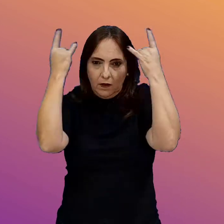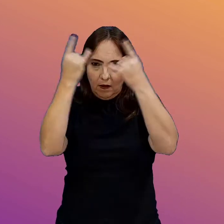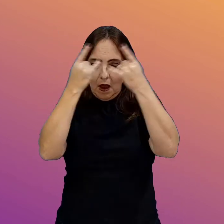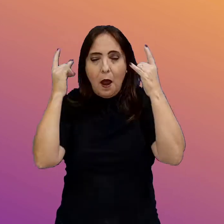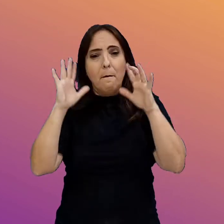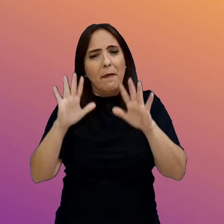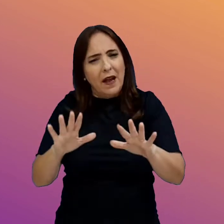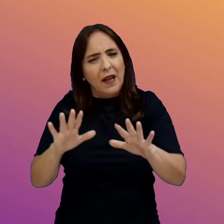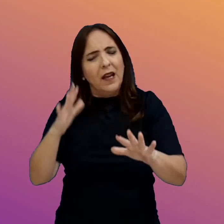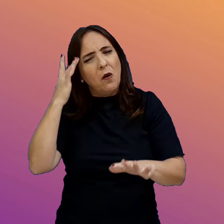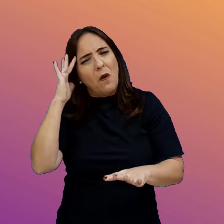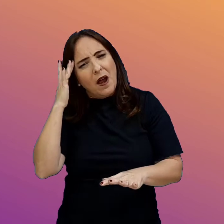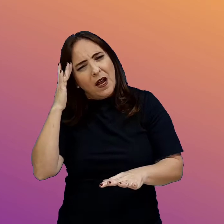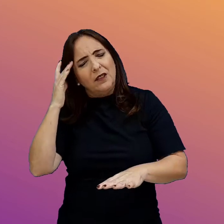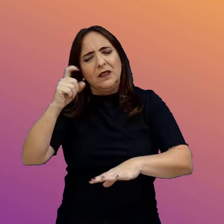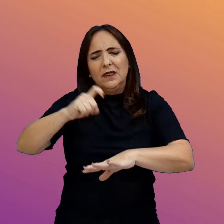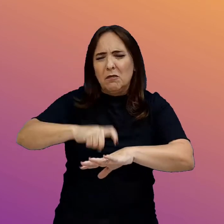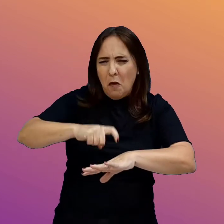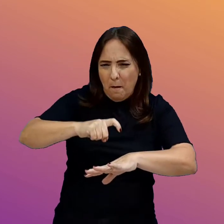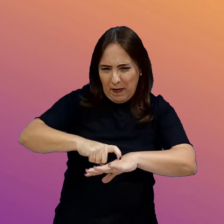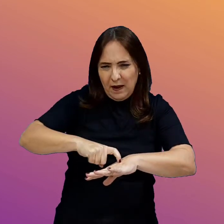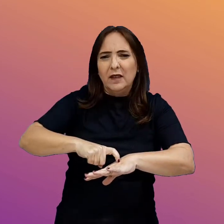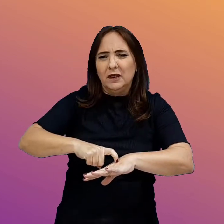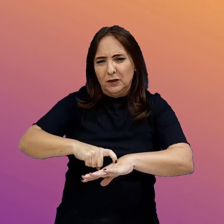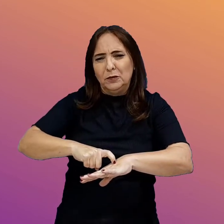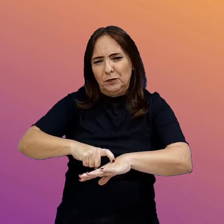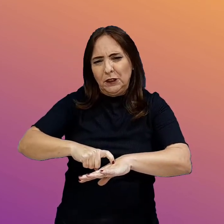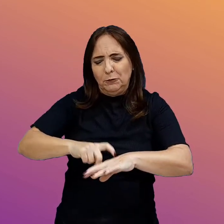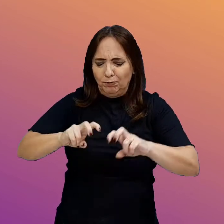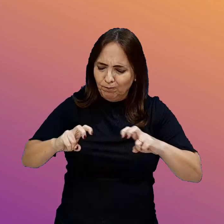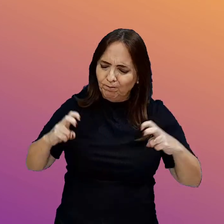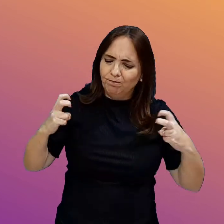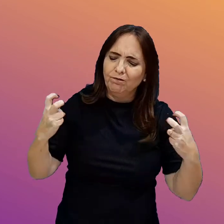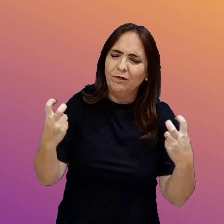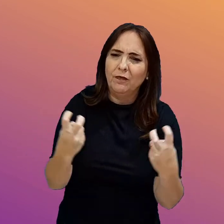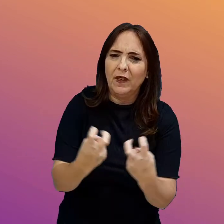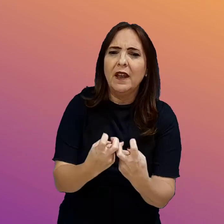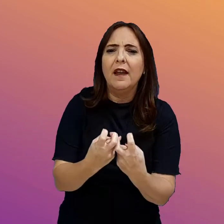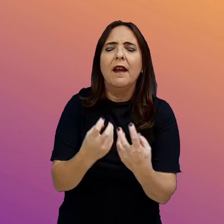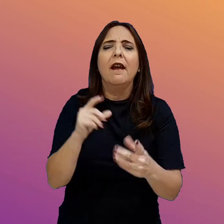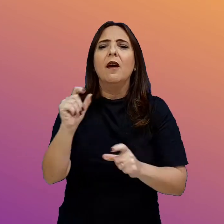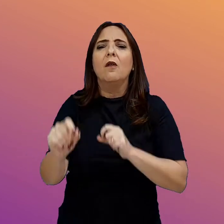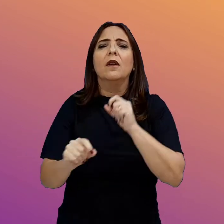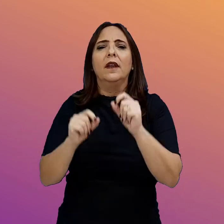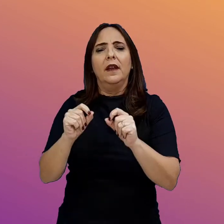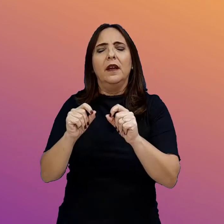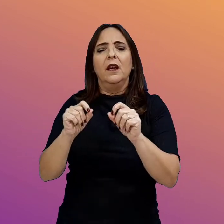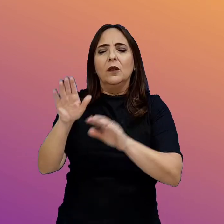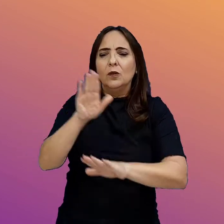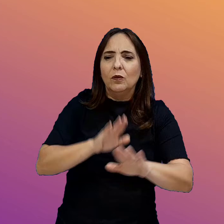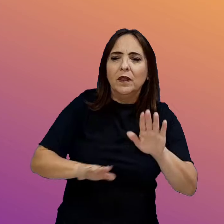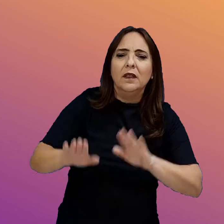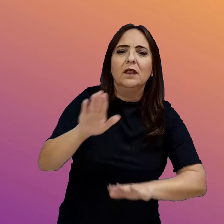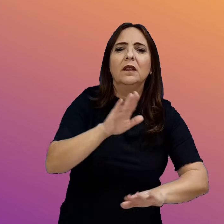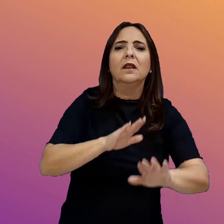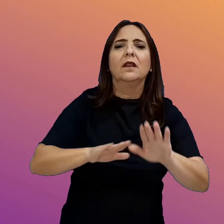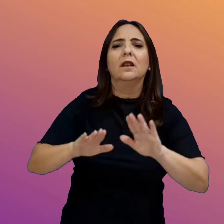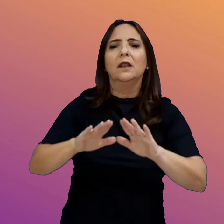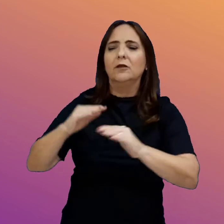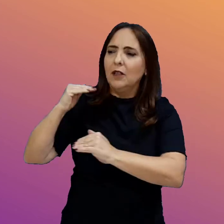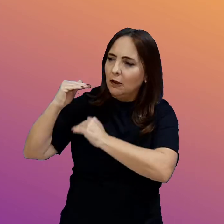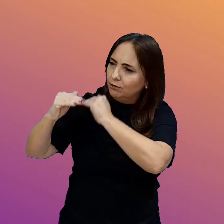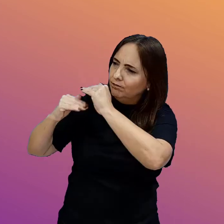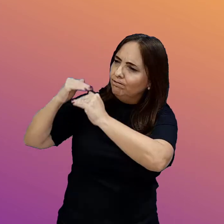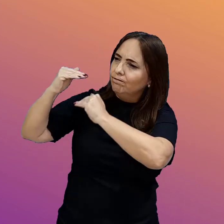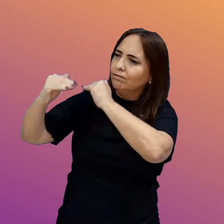ser, é um investimento na formação, e é um momento em que você não está terceirizando, porque